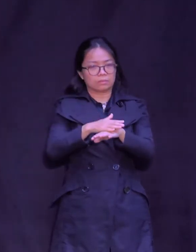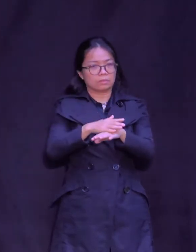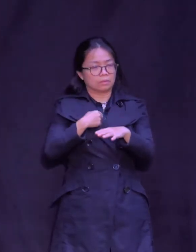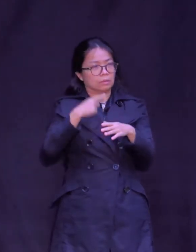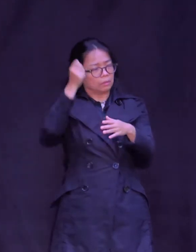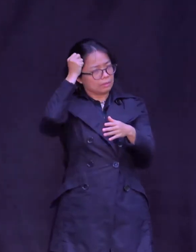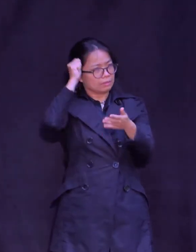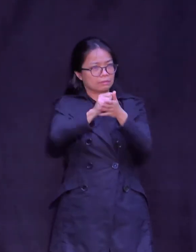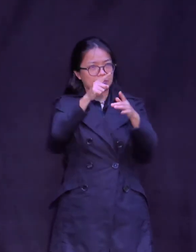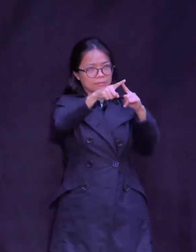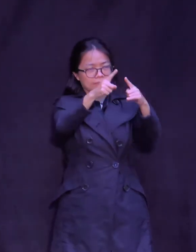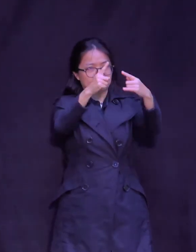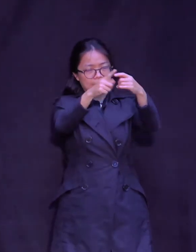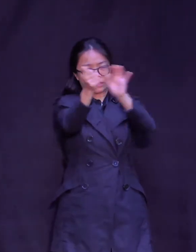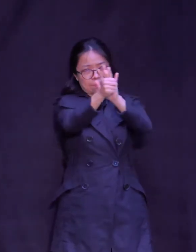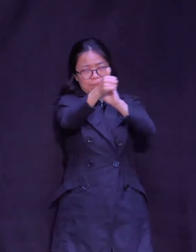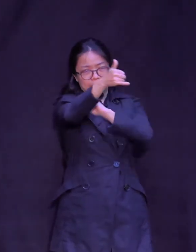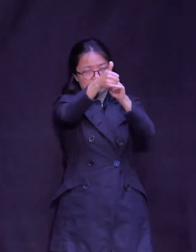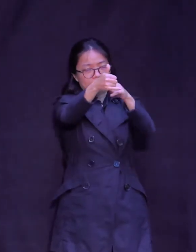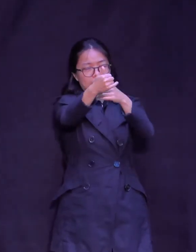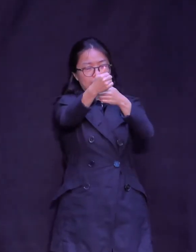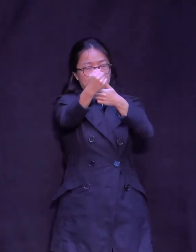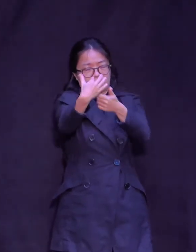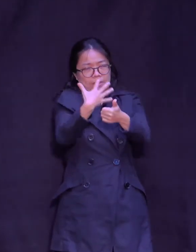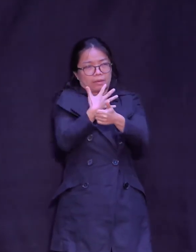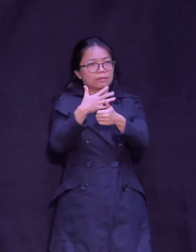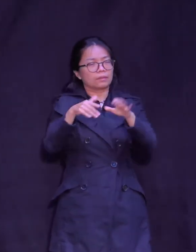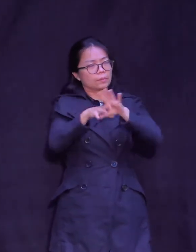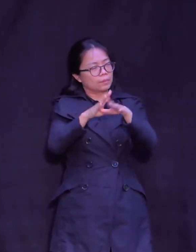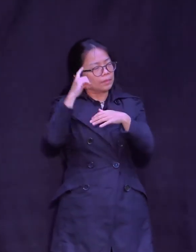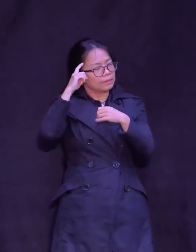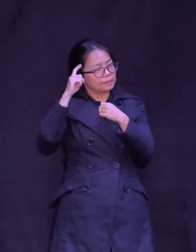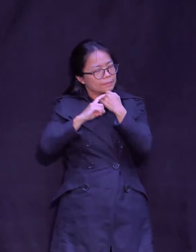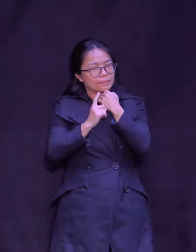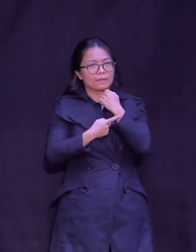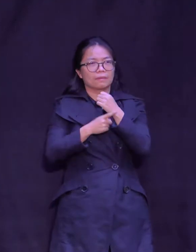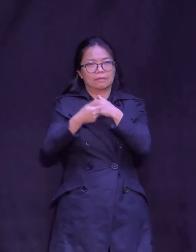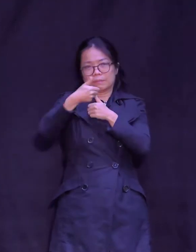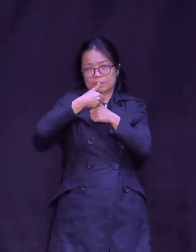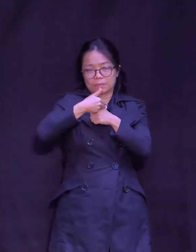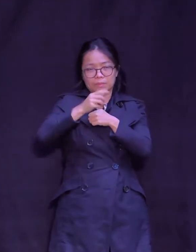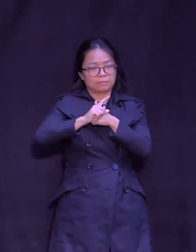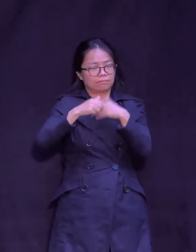带给他们的文化理念、文化的养分。